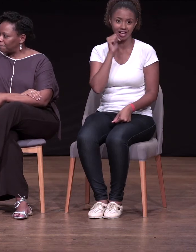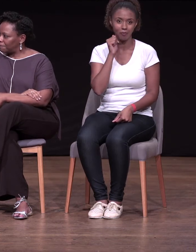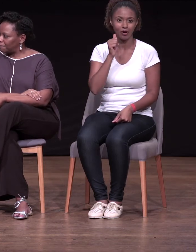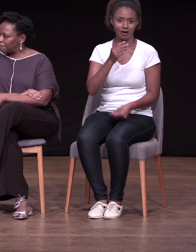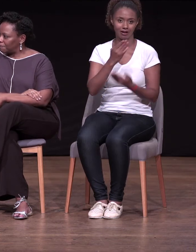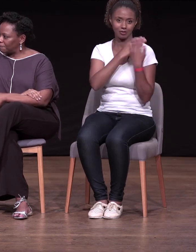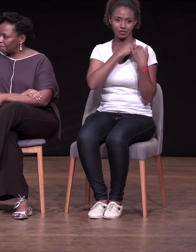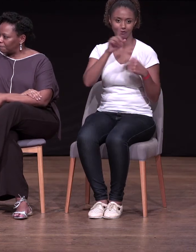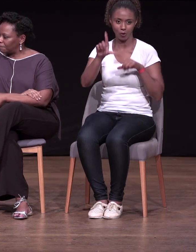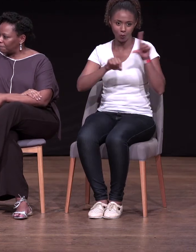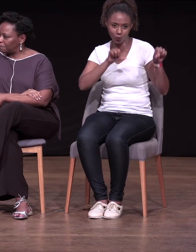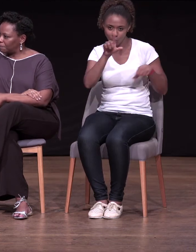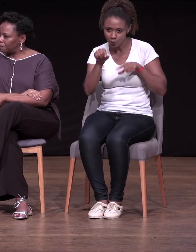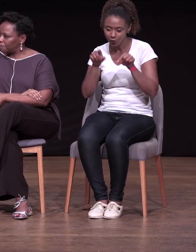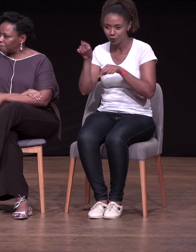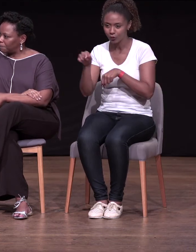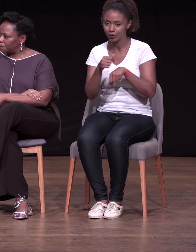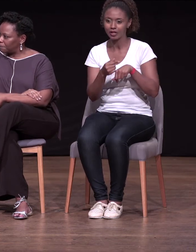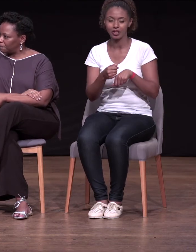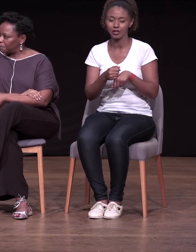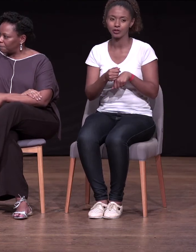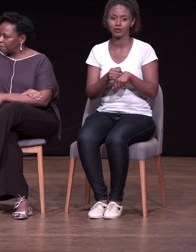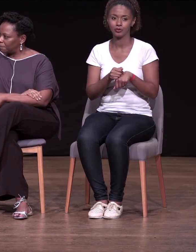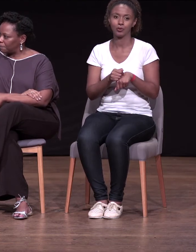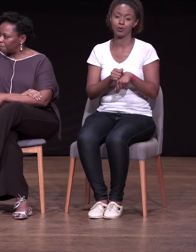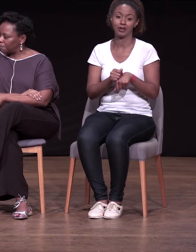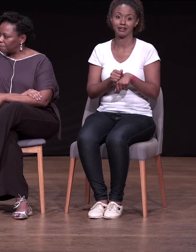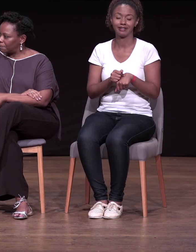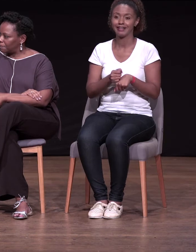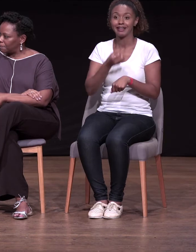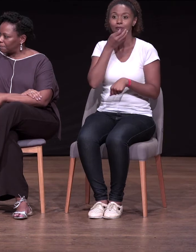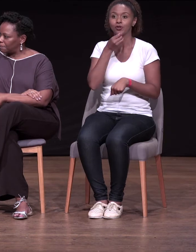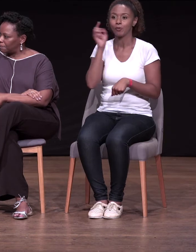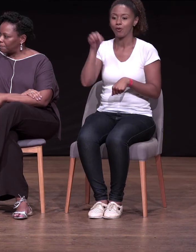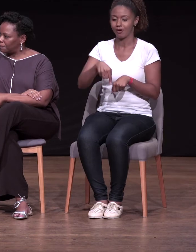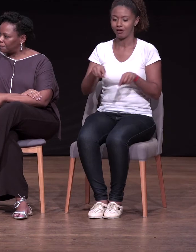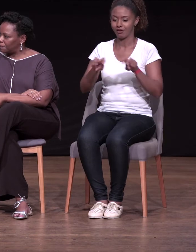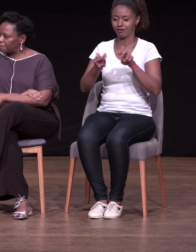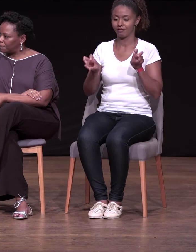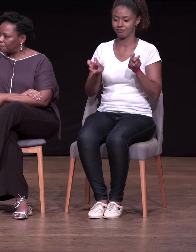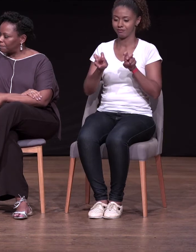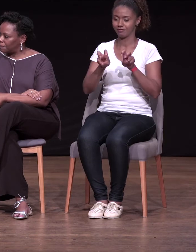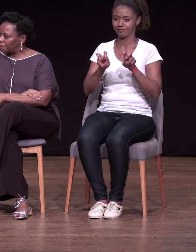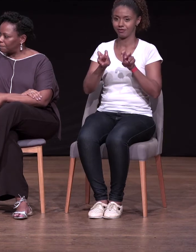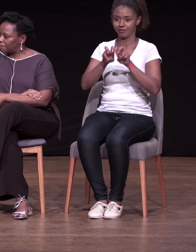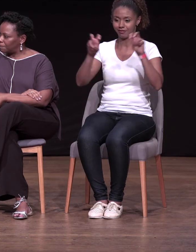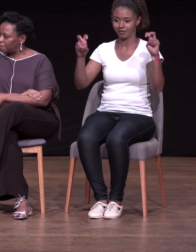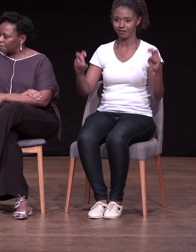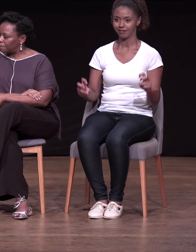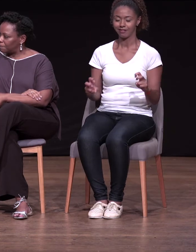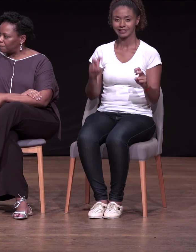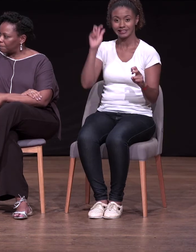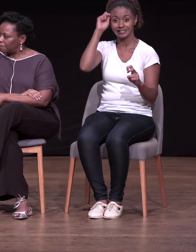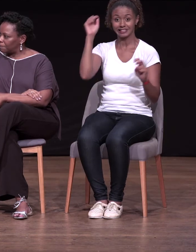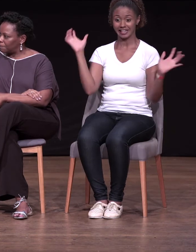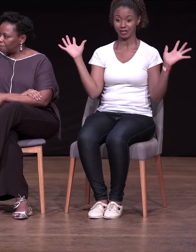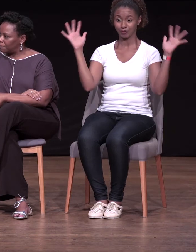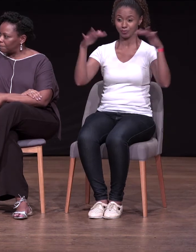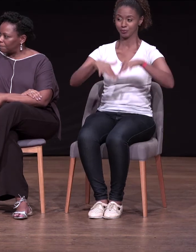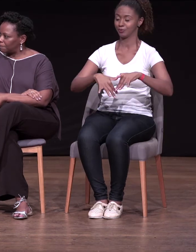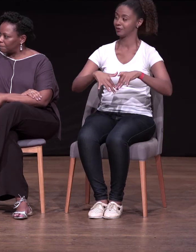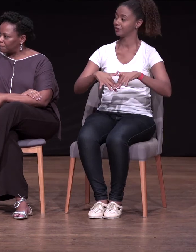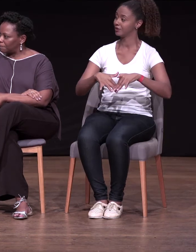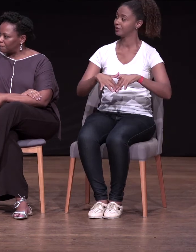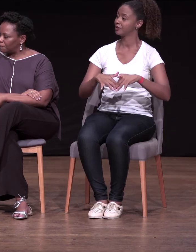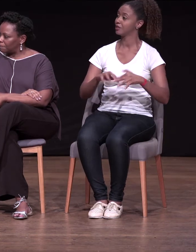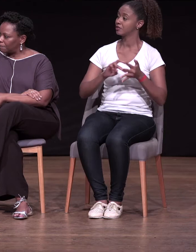estar na abertura e ver a família dela aqui. Eu nunca vi esse MASP tão negro, né? Mas me faz pensar também a presença, o acesso